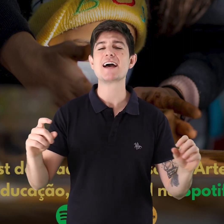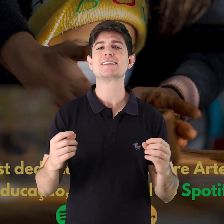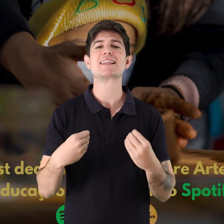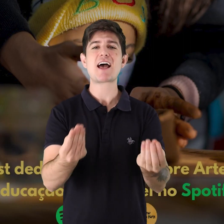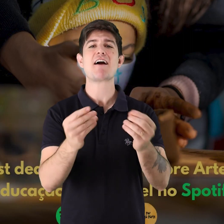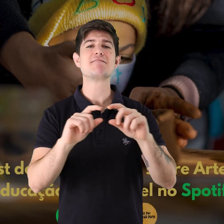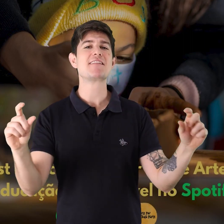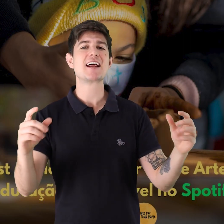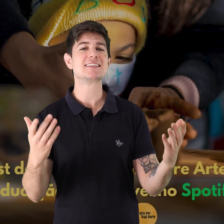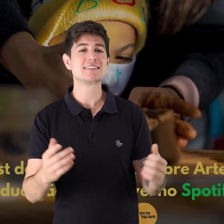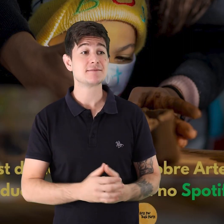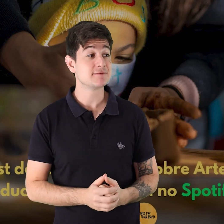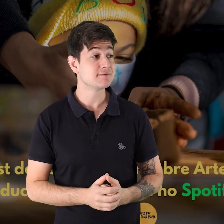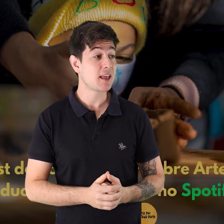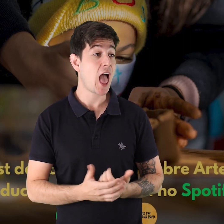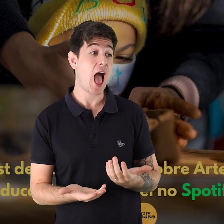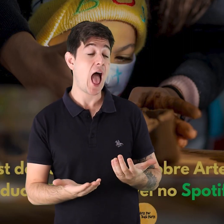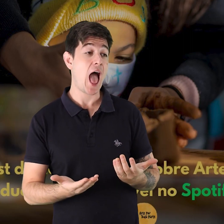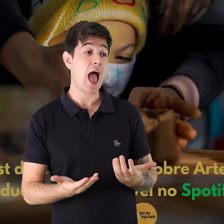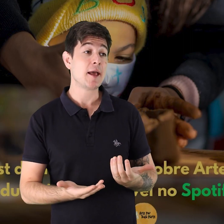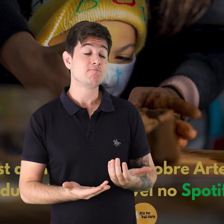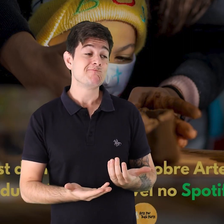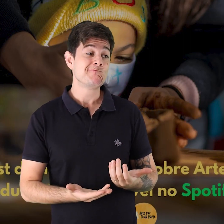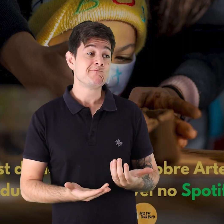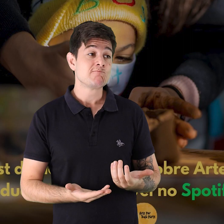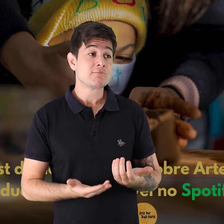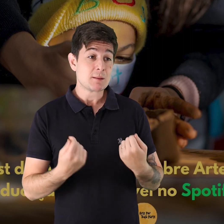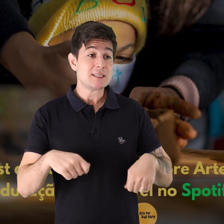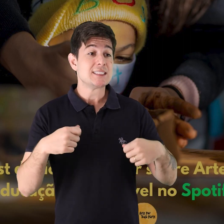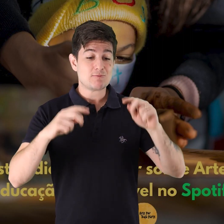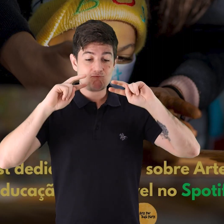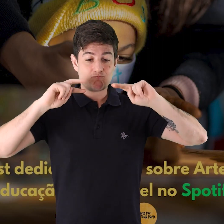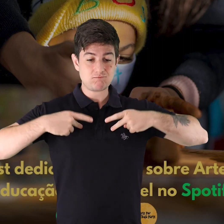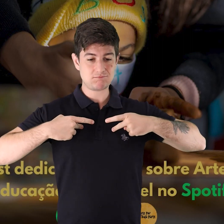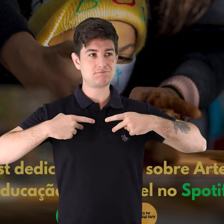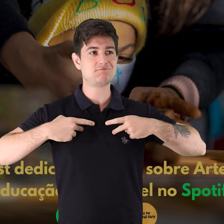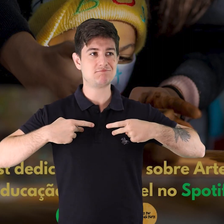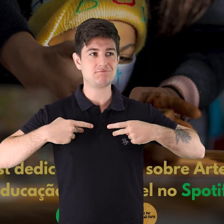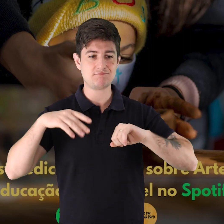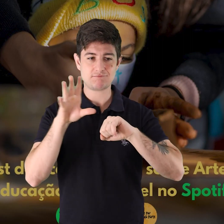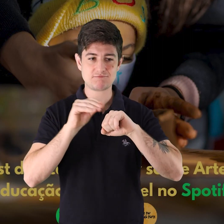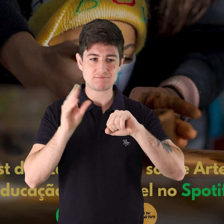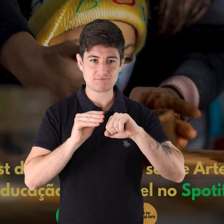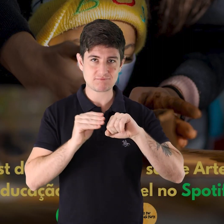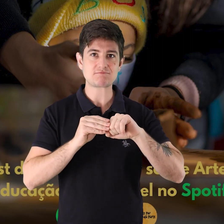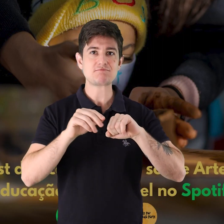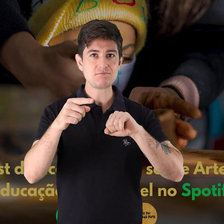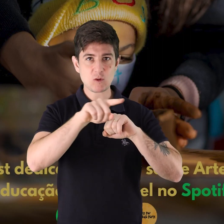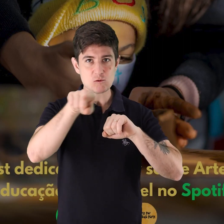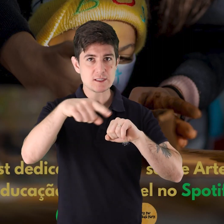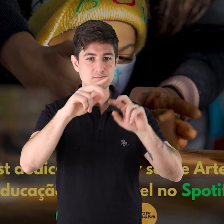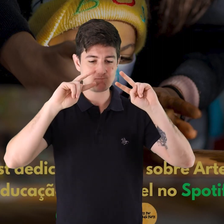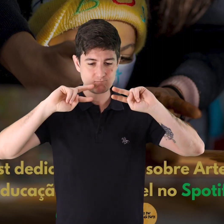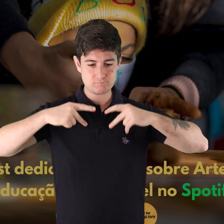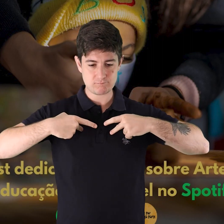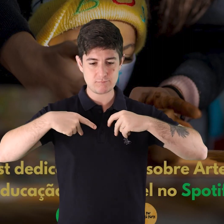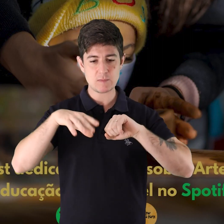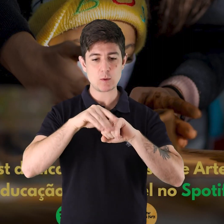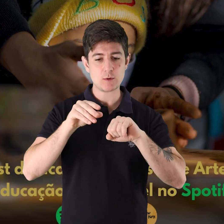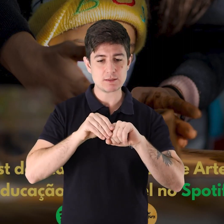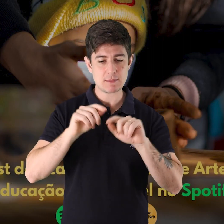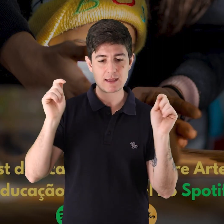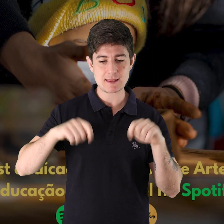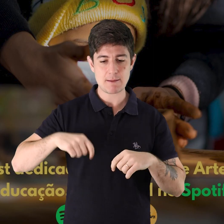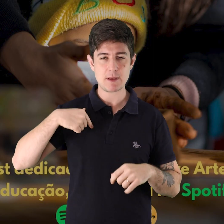feliz, talvez, não sei. Seja feliz e assim, se conheça. Se conheça, porque o autoconhecimento é o que vai fazer com que você